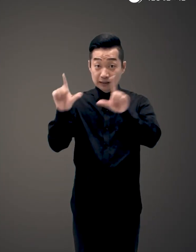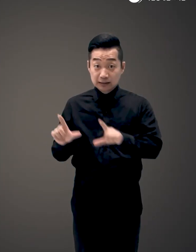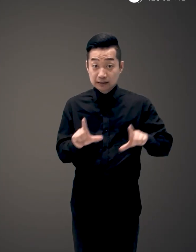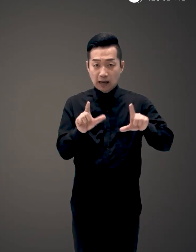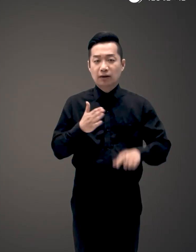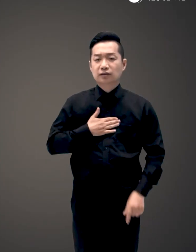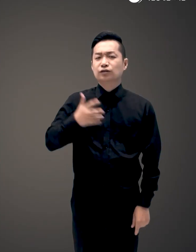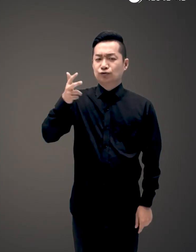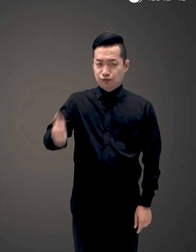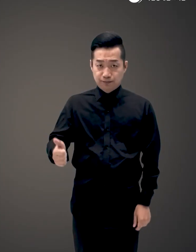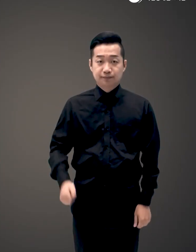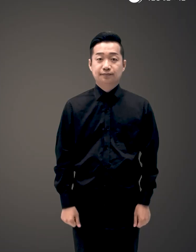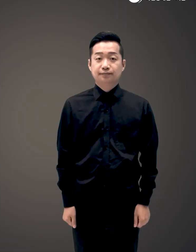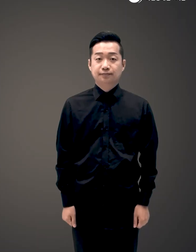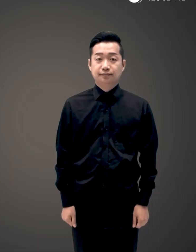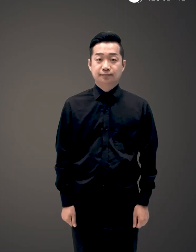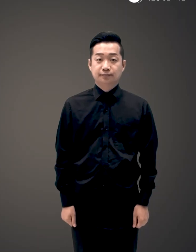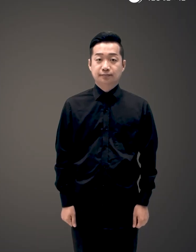나는 내 삶의 주인공이다.